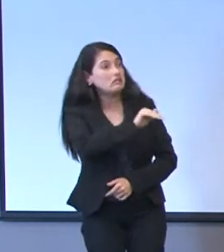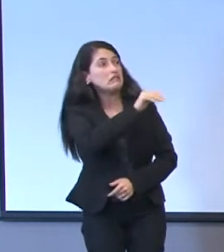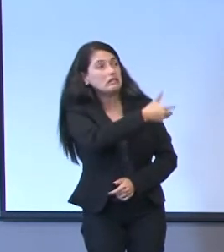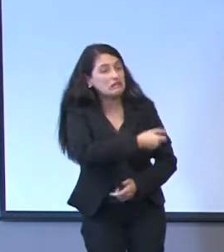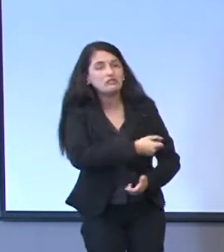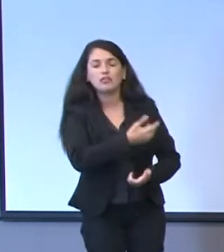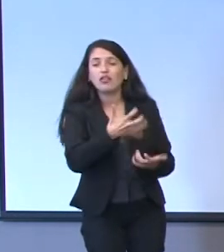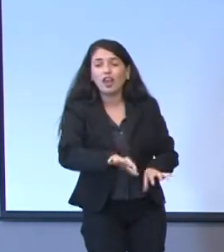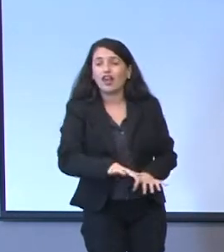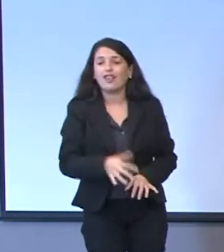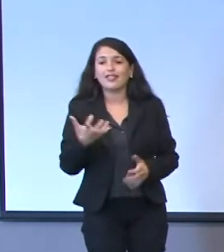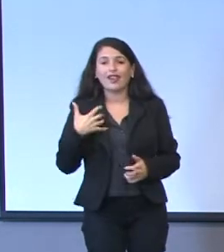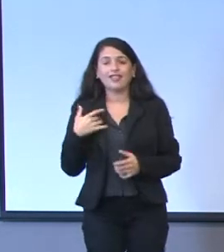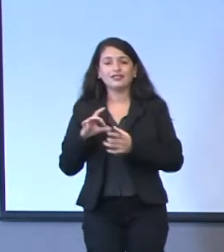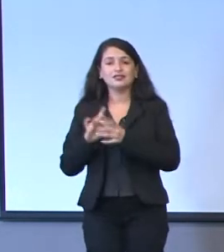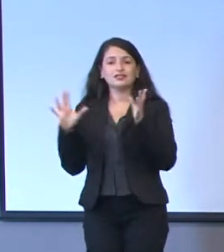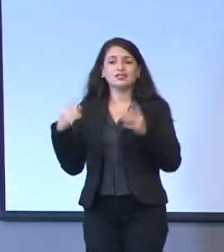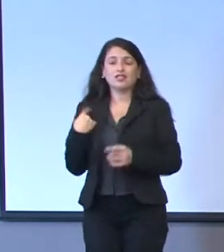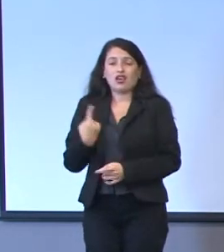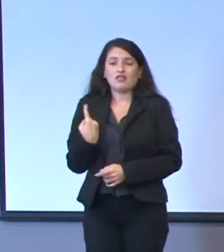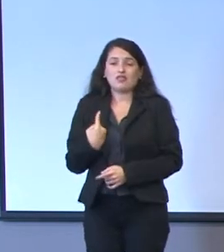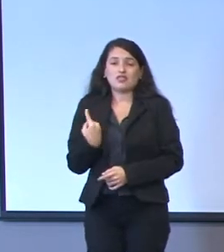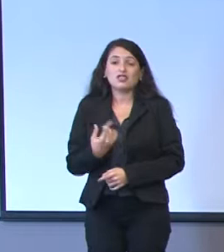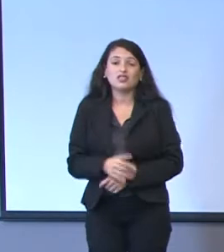quer ter um pouco de independência. Né?